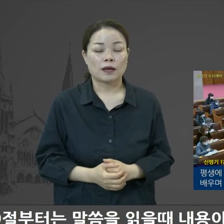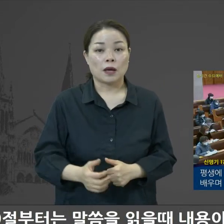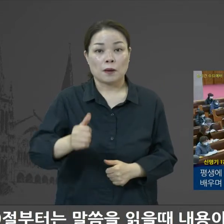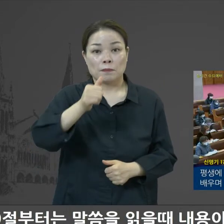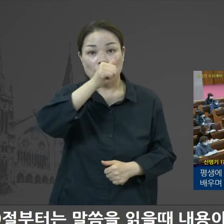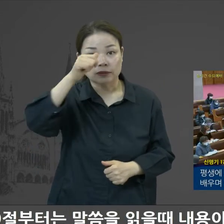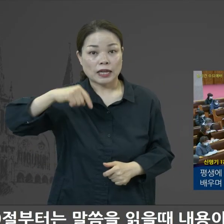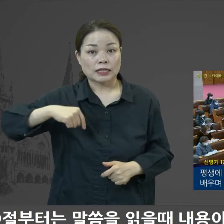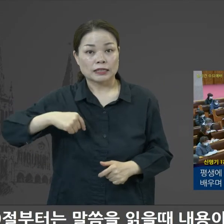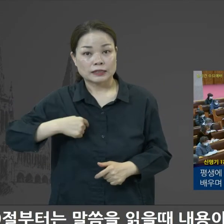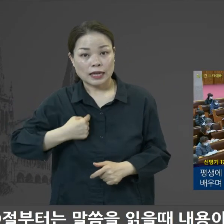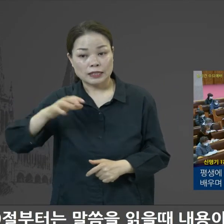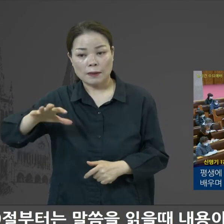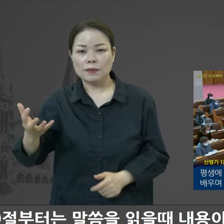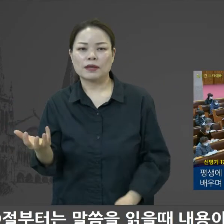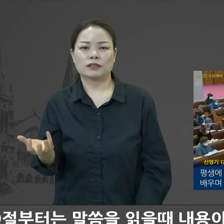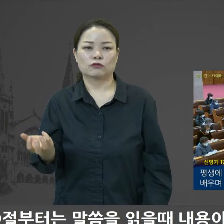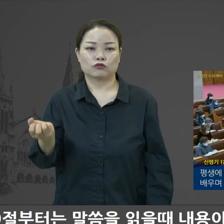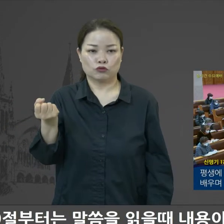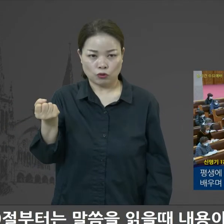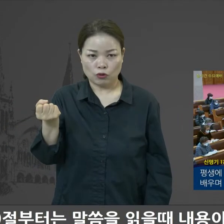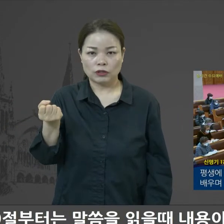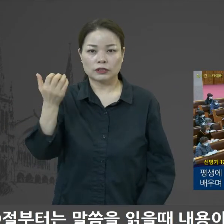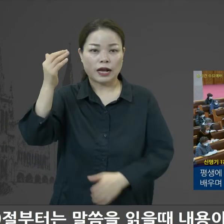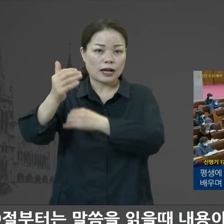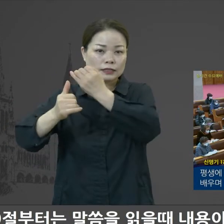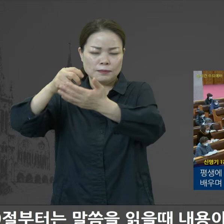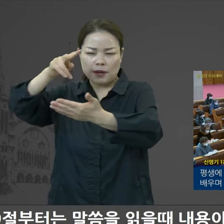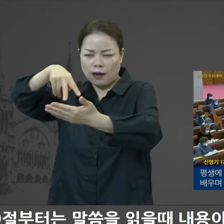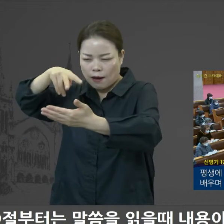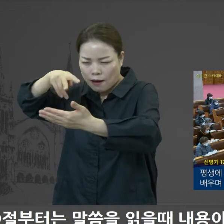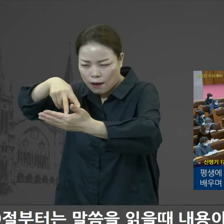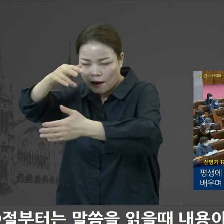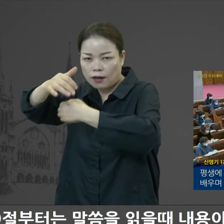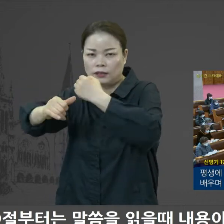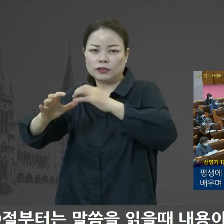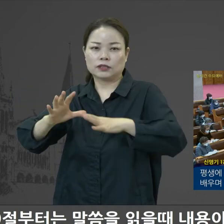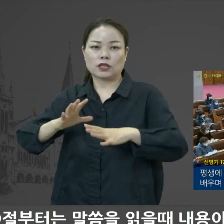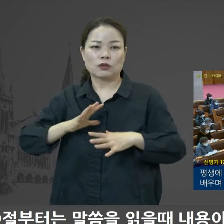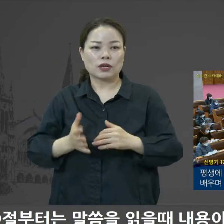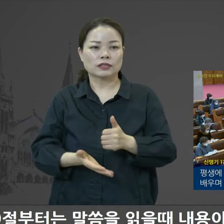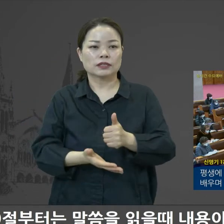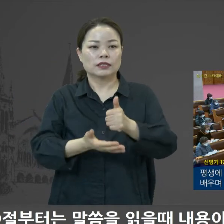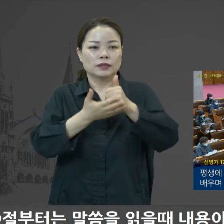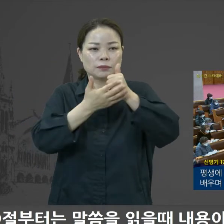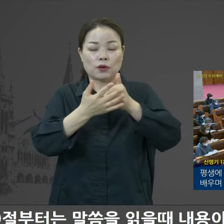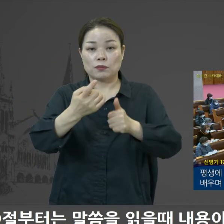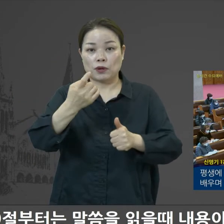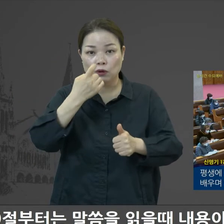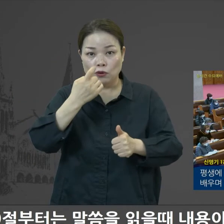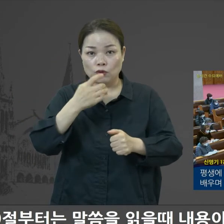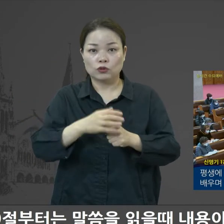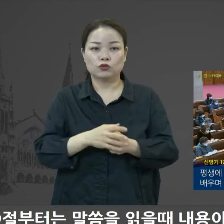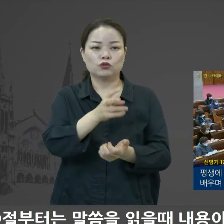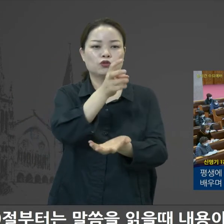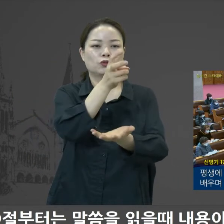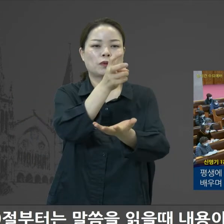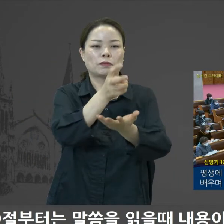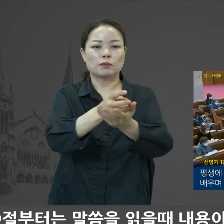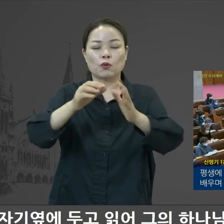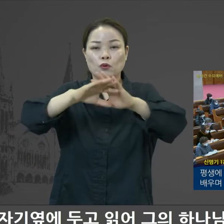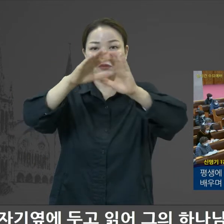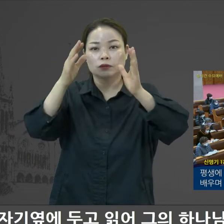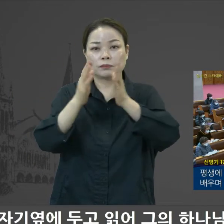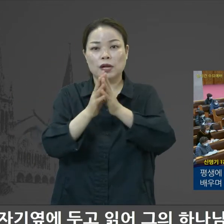시작. 평생에 자기 옆에 두고 읽어 그의 하나님 여호와 경외하기를 배우며 이